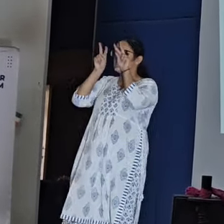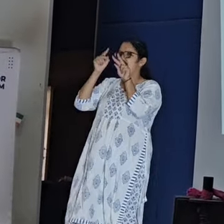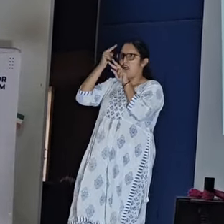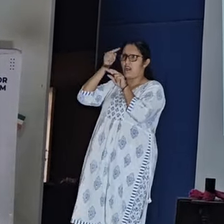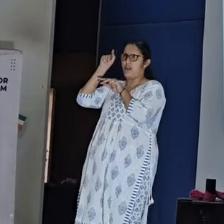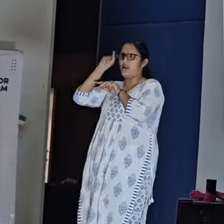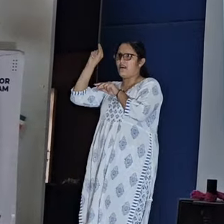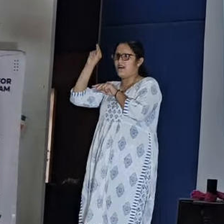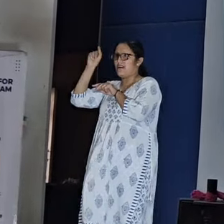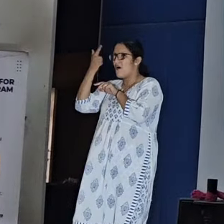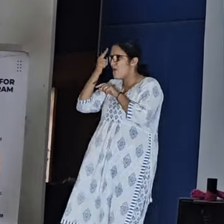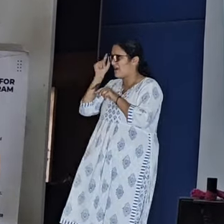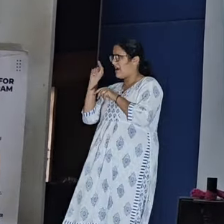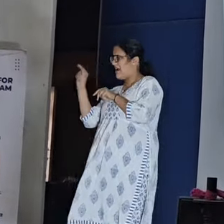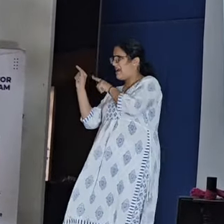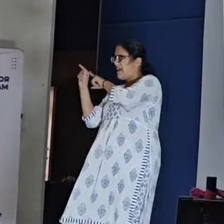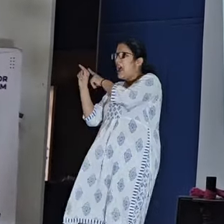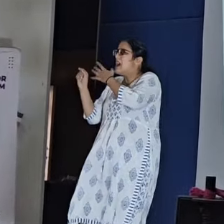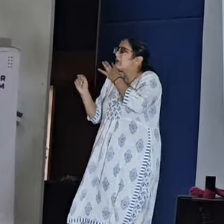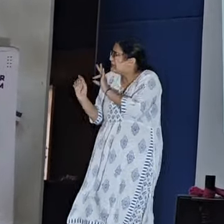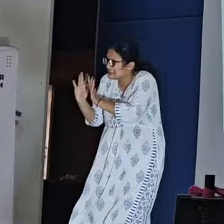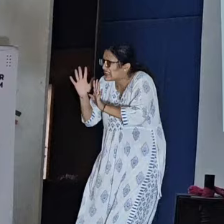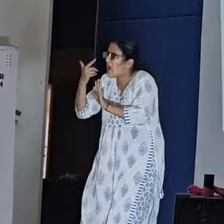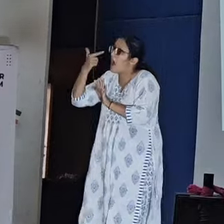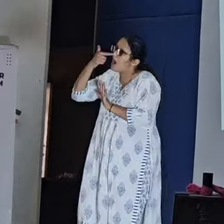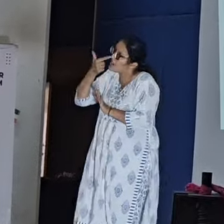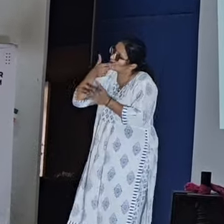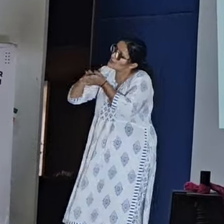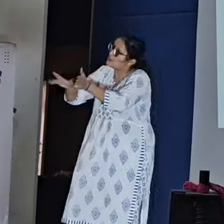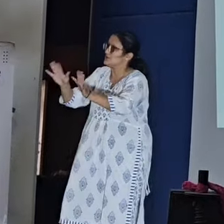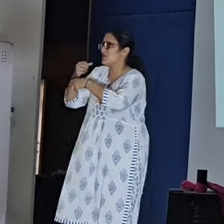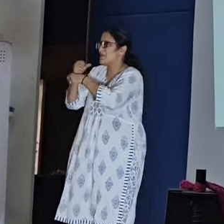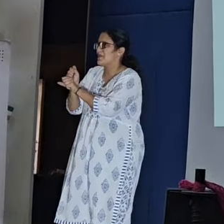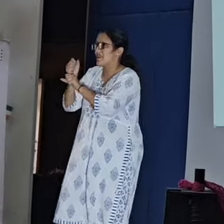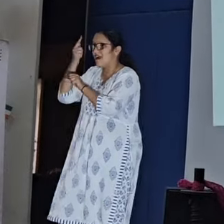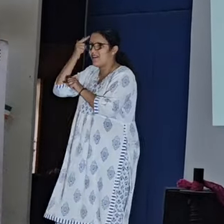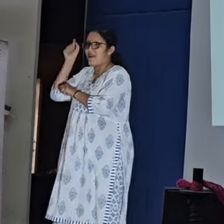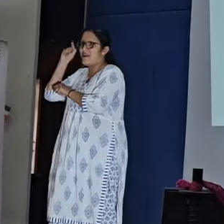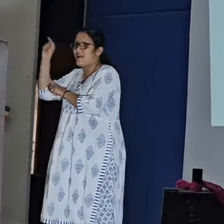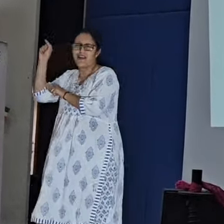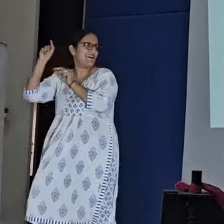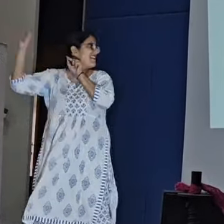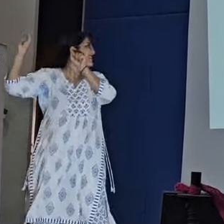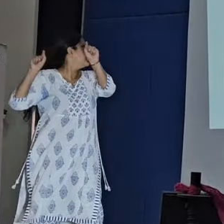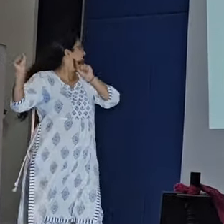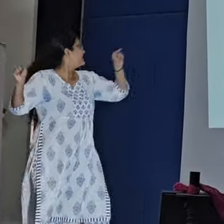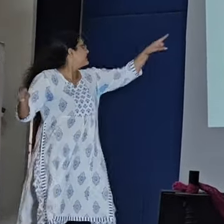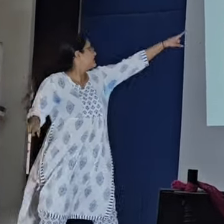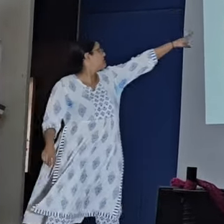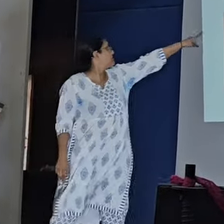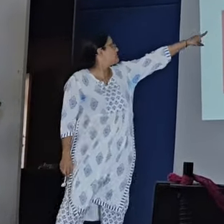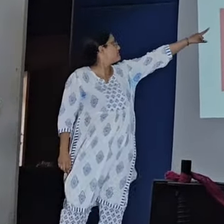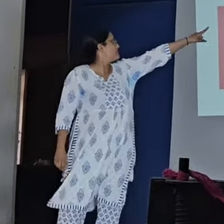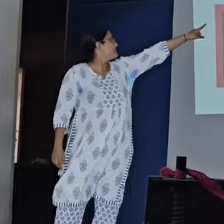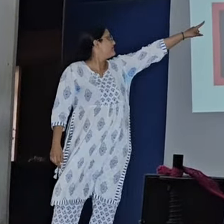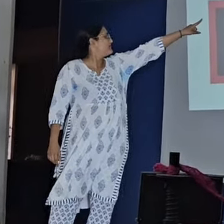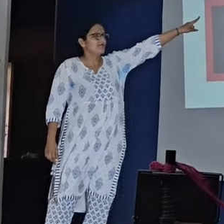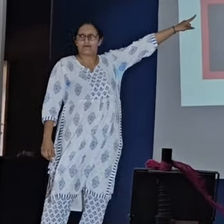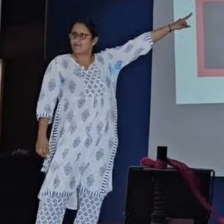फिक्स रहता है कि उनकी पिक्चर ठीक रहती है, और आपका उनका पूरा ब्लैक विजन रहता है। और मतलब ये सब नेचुरल जिनको अशर रहता